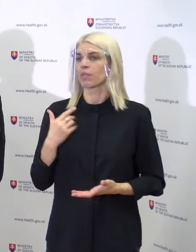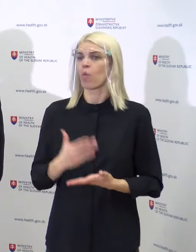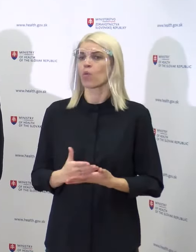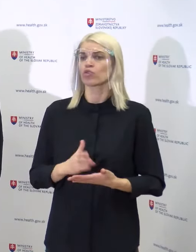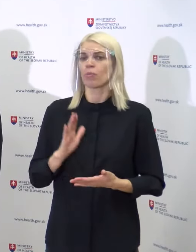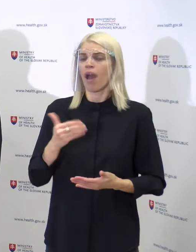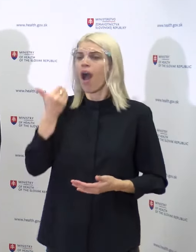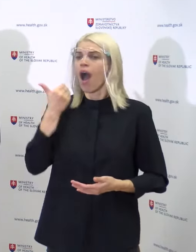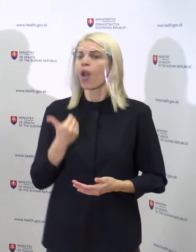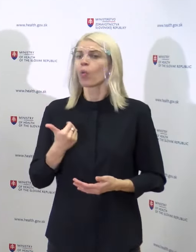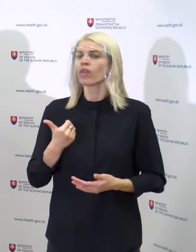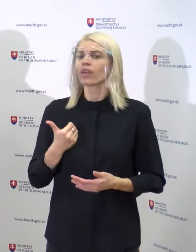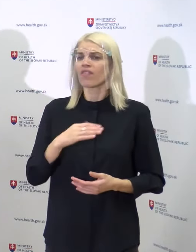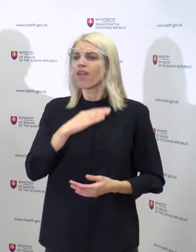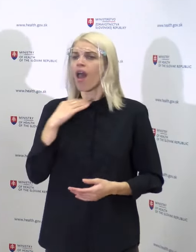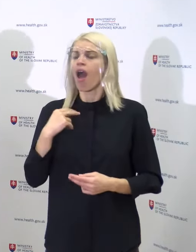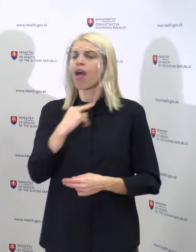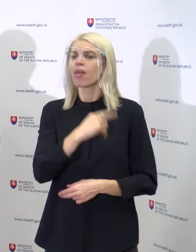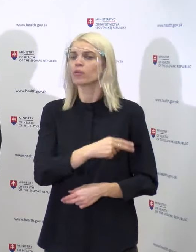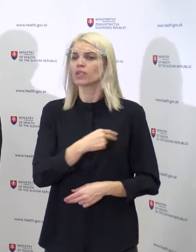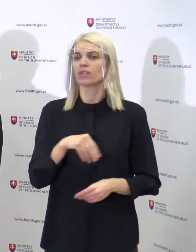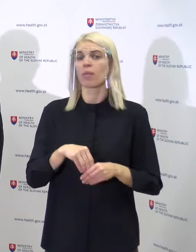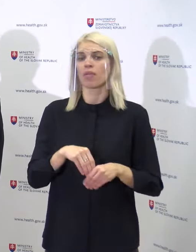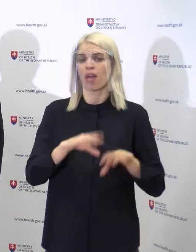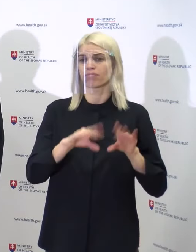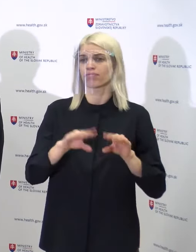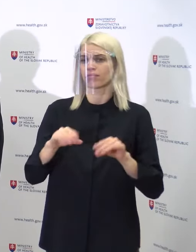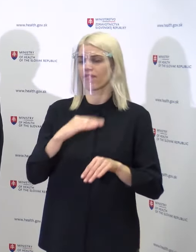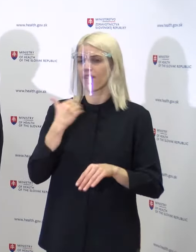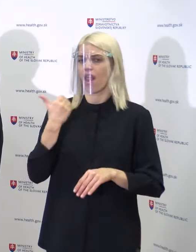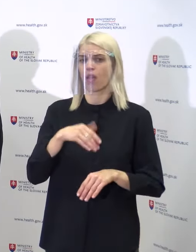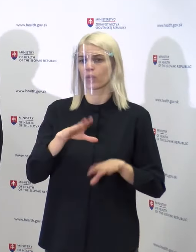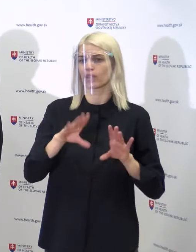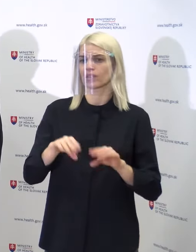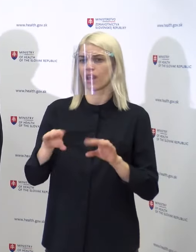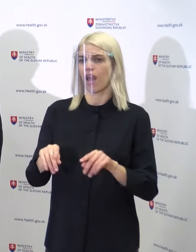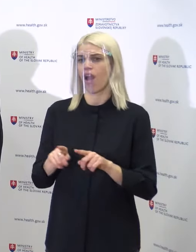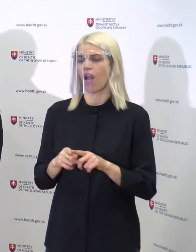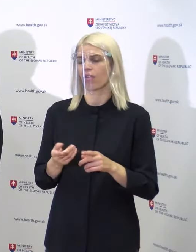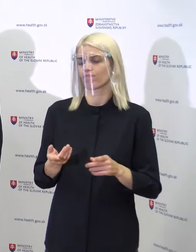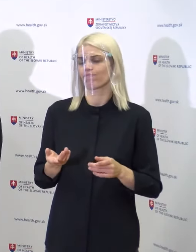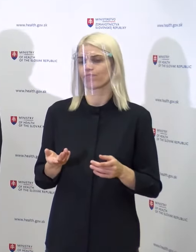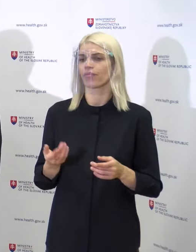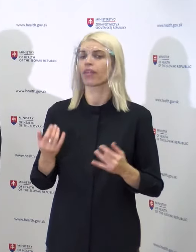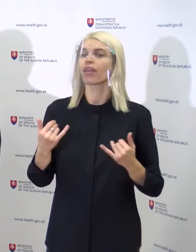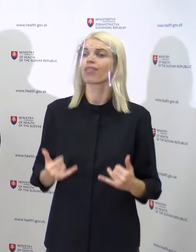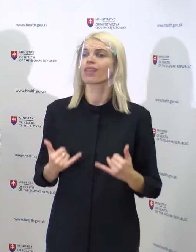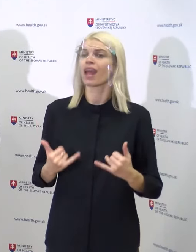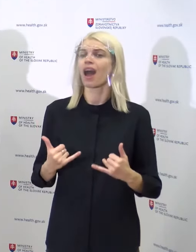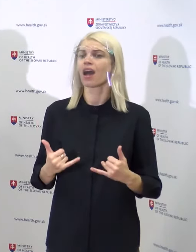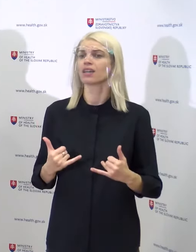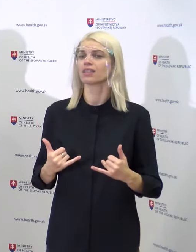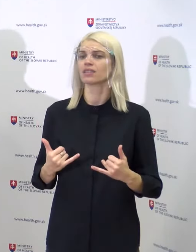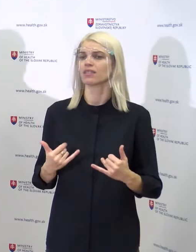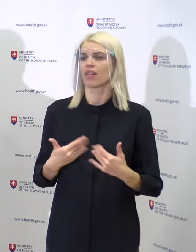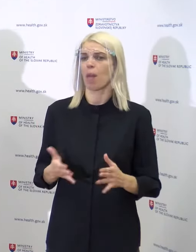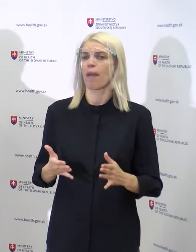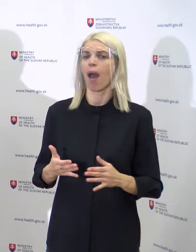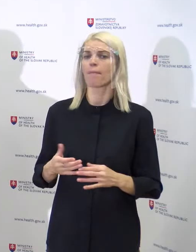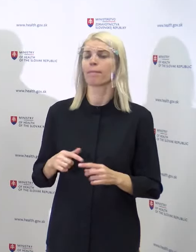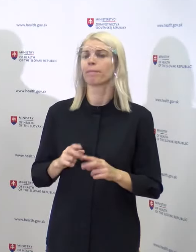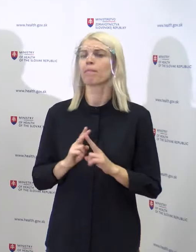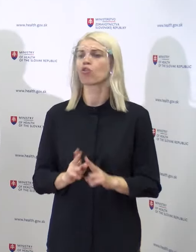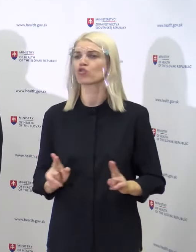toľko ľudí v nemocnice, je zlyhanie dosť veľa ľudí. A myslím si, že už v tejto chvíli nie je priestor na to,